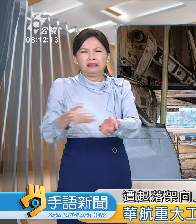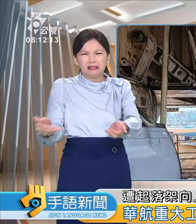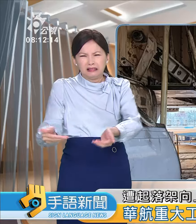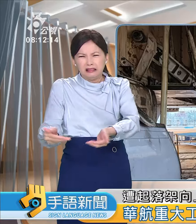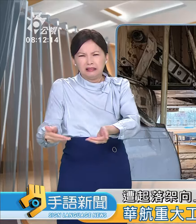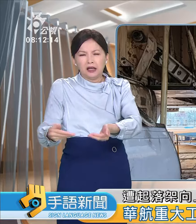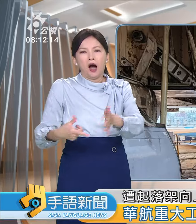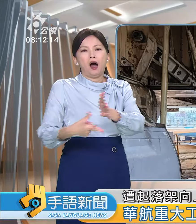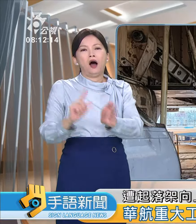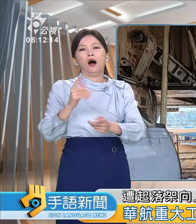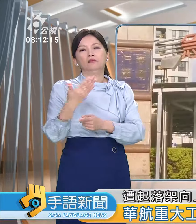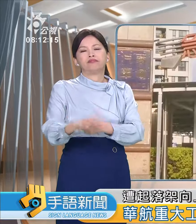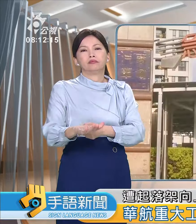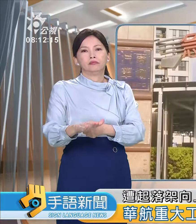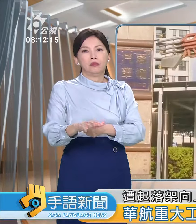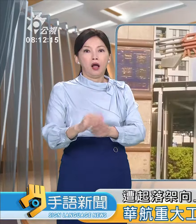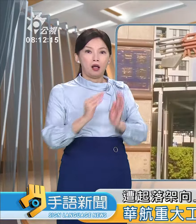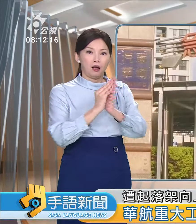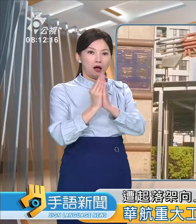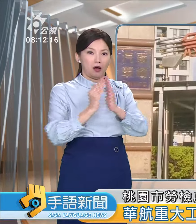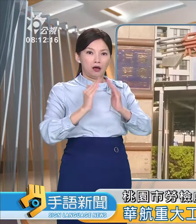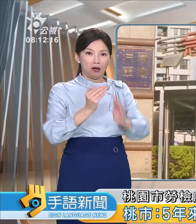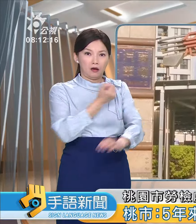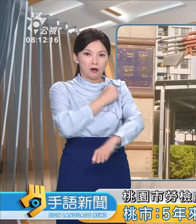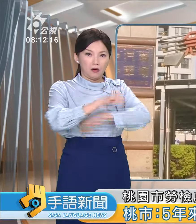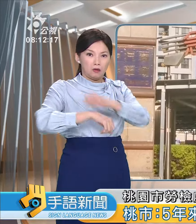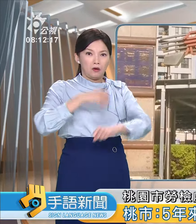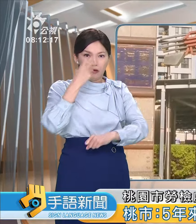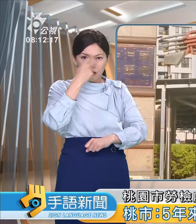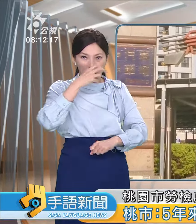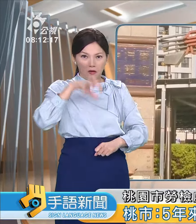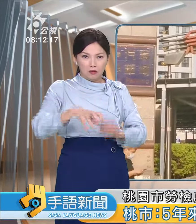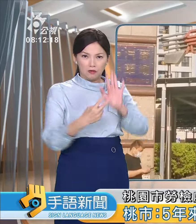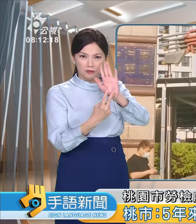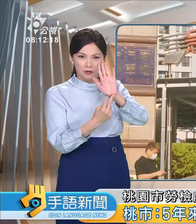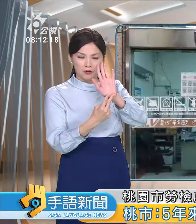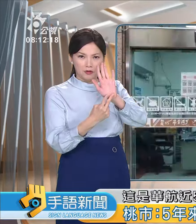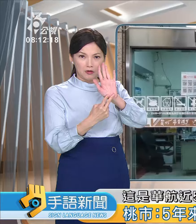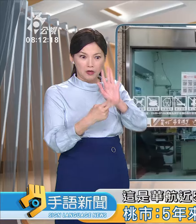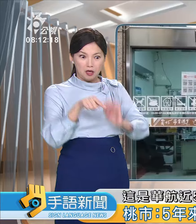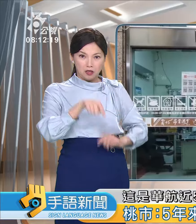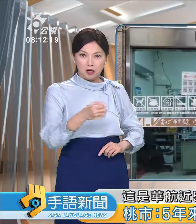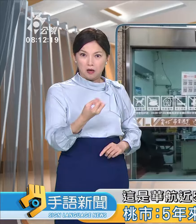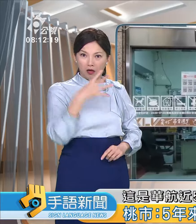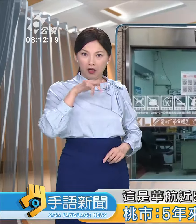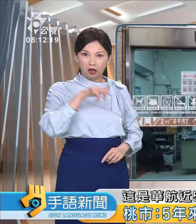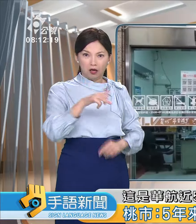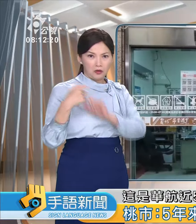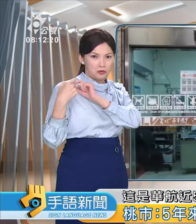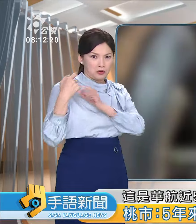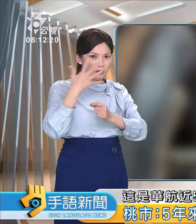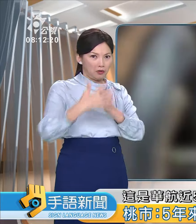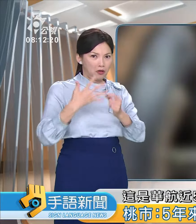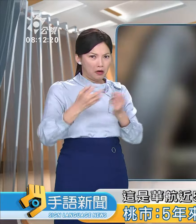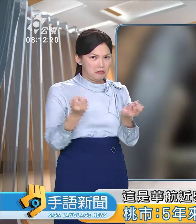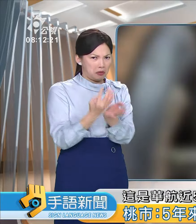治。桃园市劳检处表示，这是华航近5年来最严重的公安意